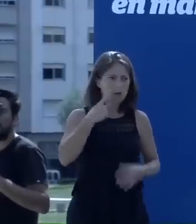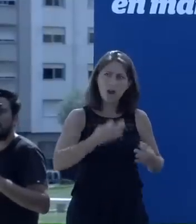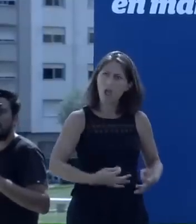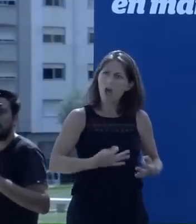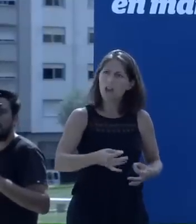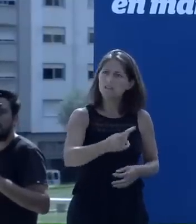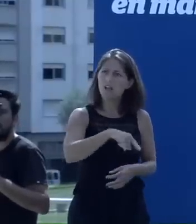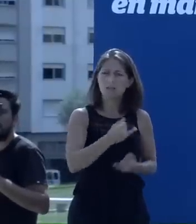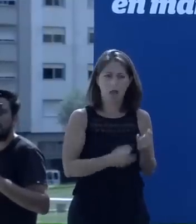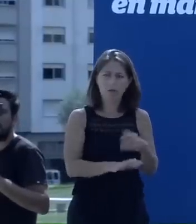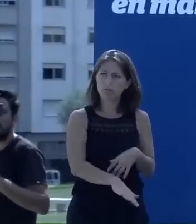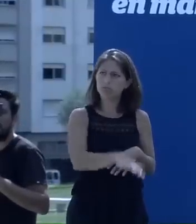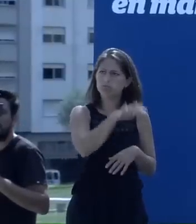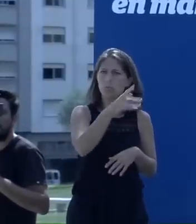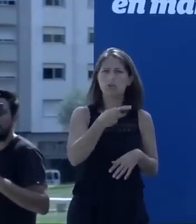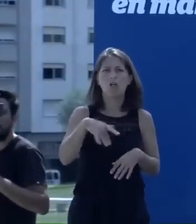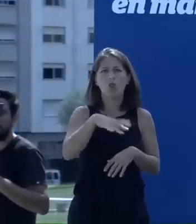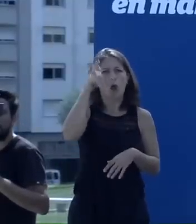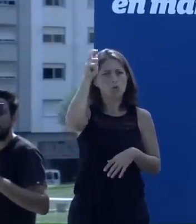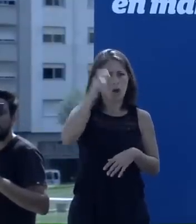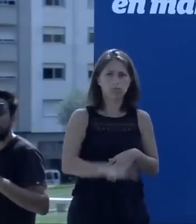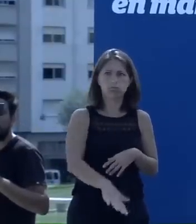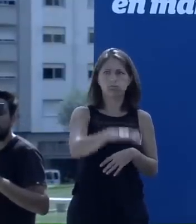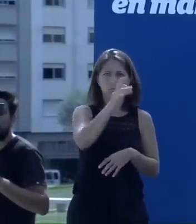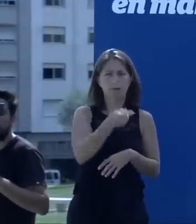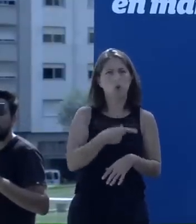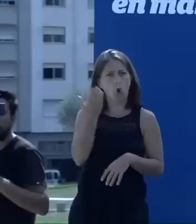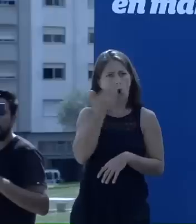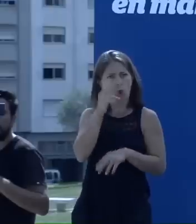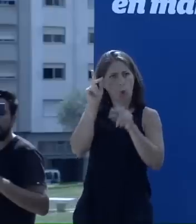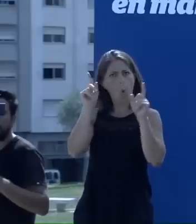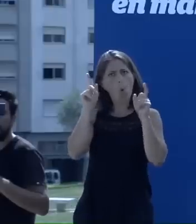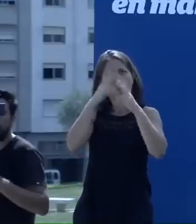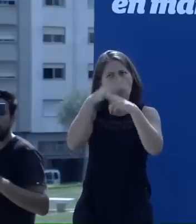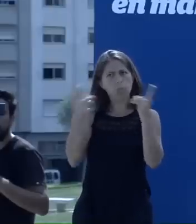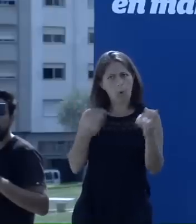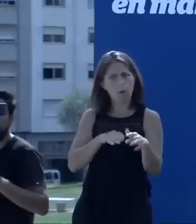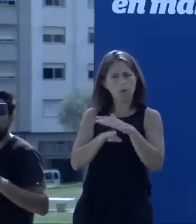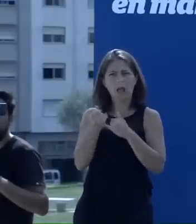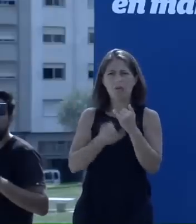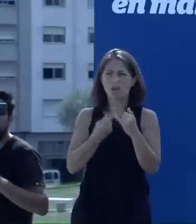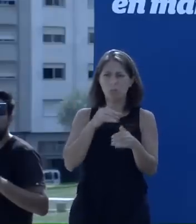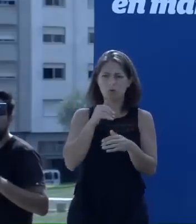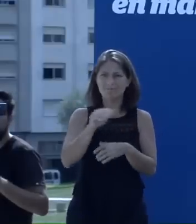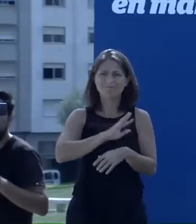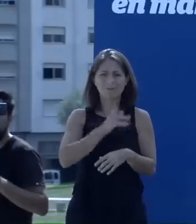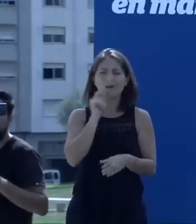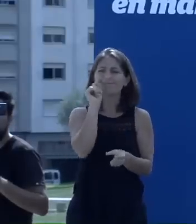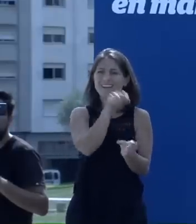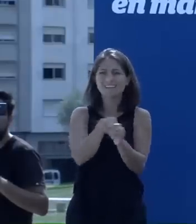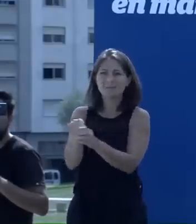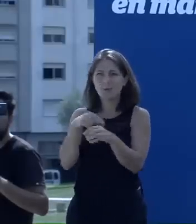que viven e medran e xogan no rural, que van a un colexio público e que son a semente do mañá como as nenas e os nenos do